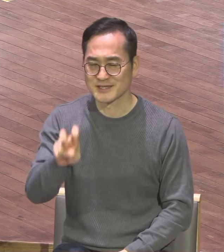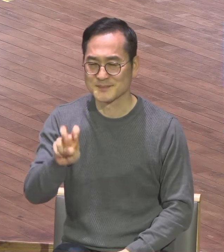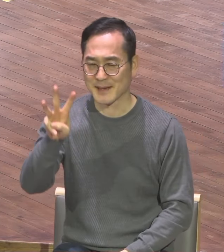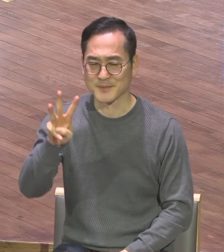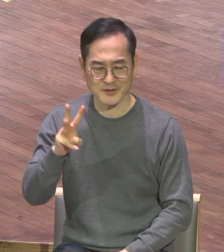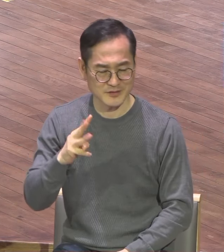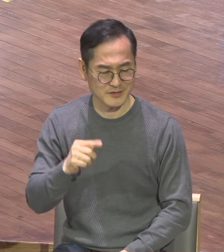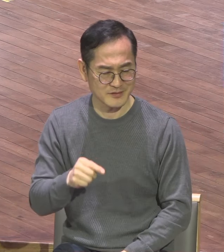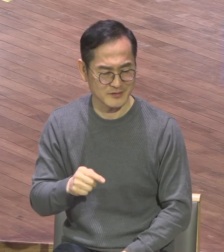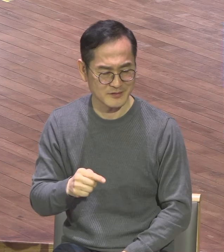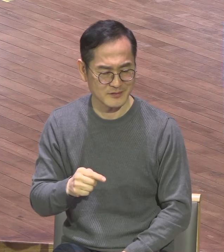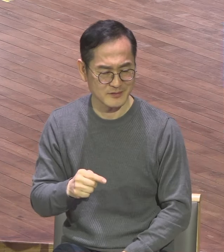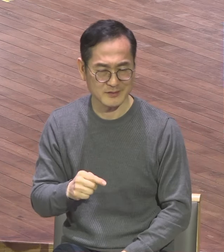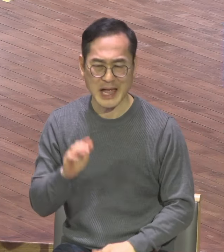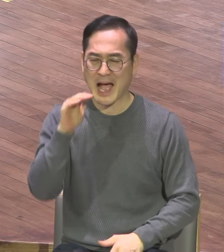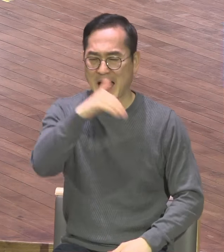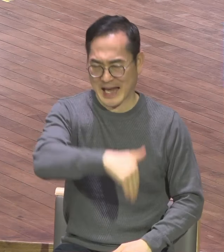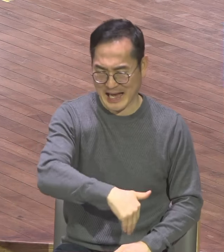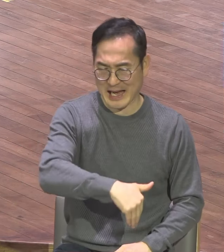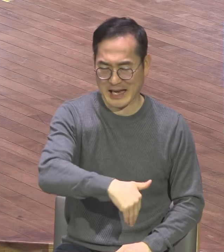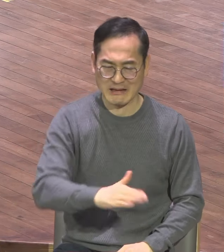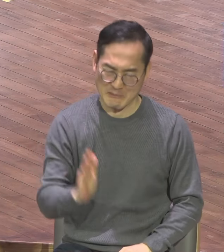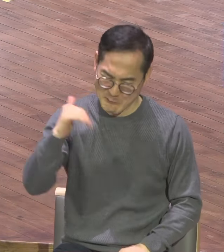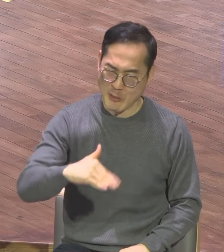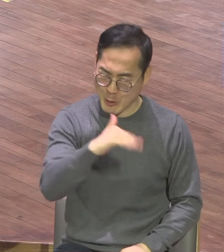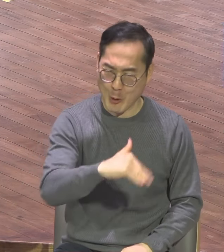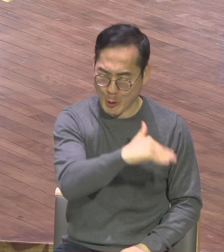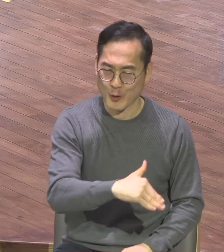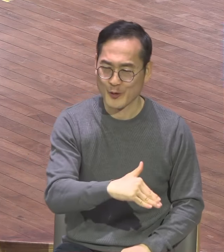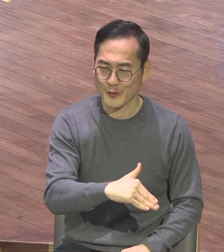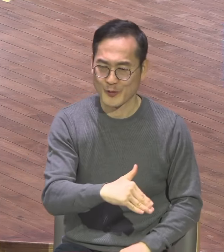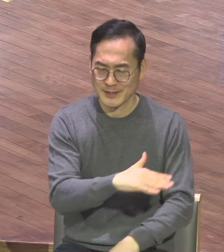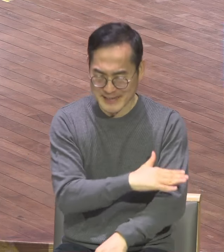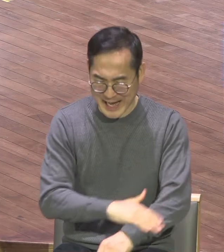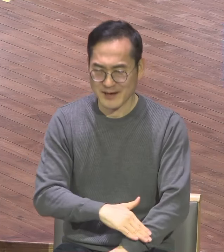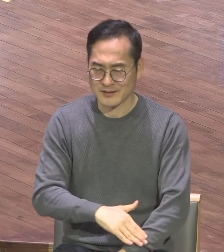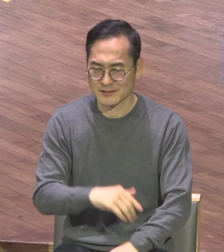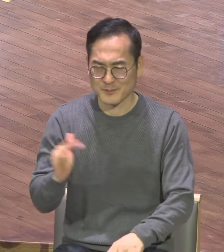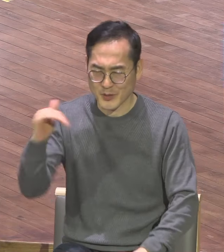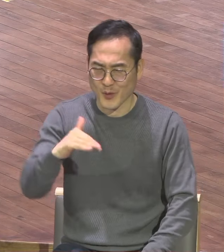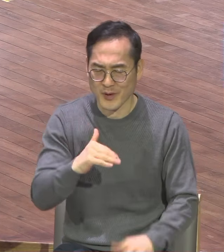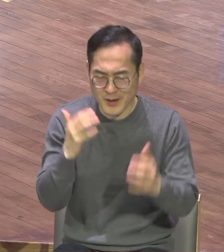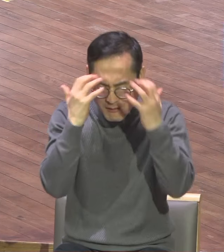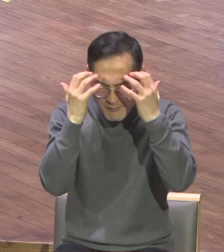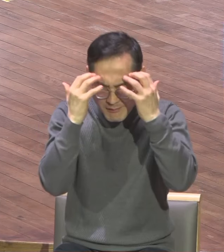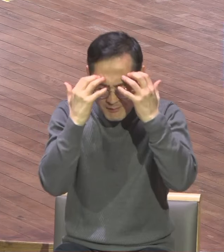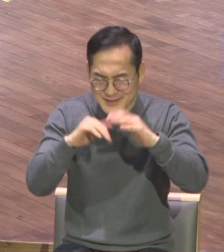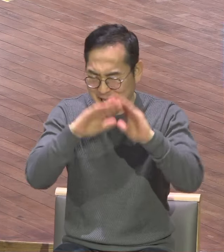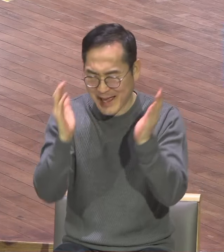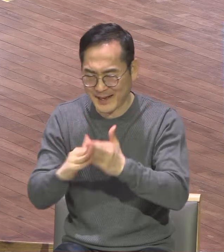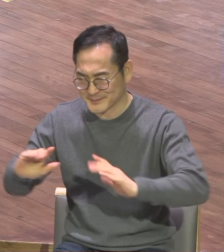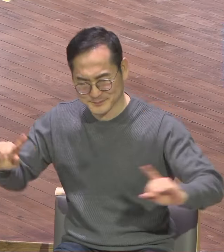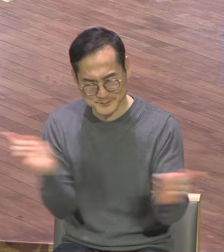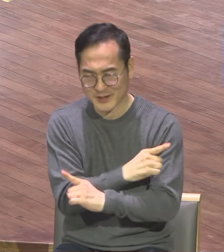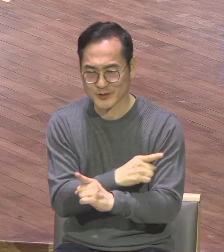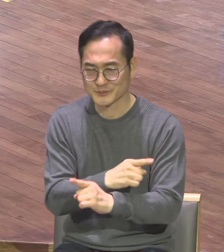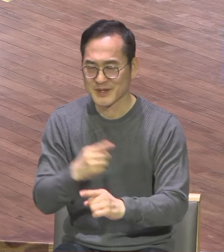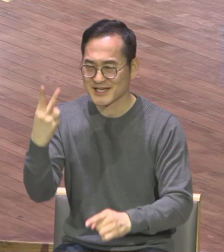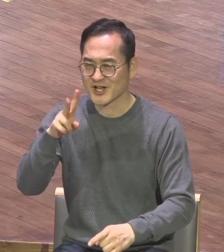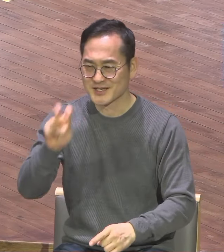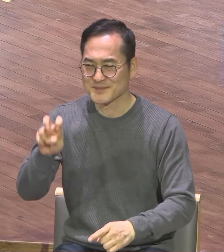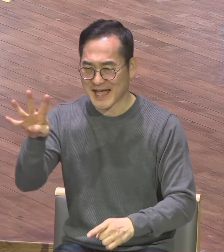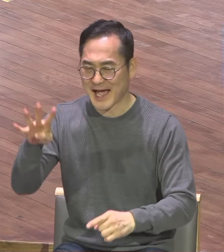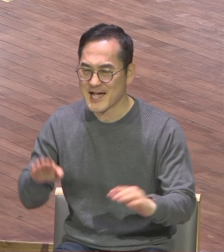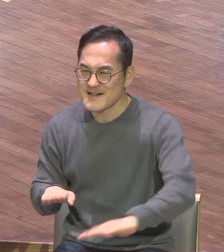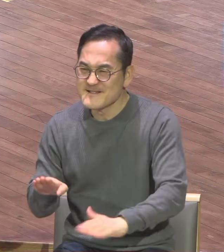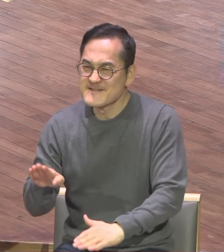2023년 하락세와 변동성을 겪었던 모든 순간이 바뀌고 이제 2024년